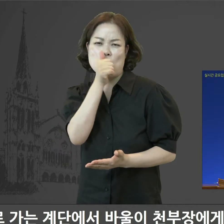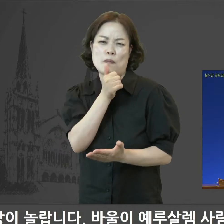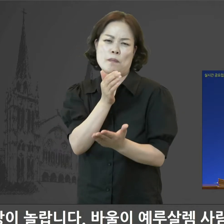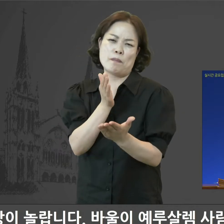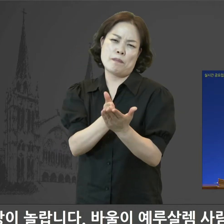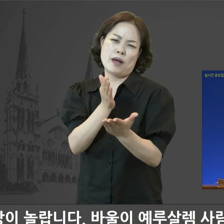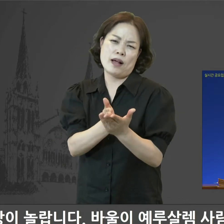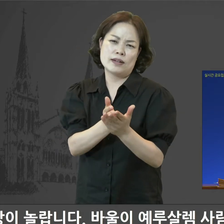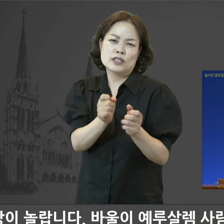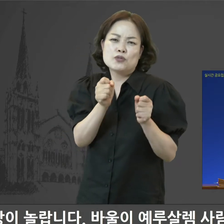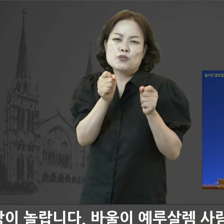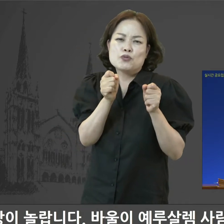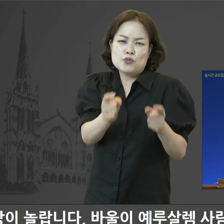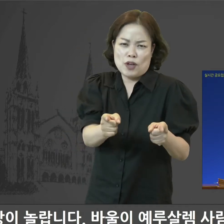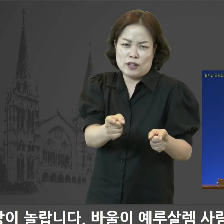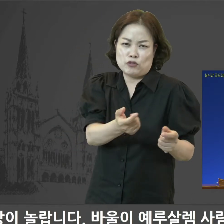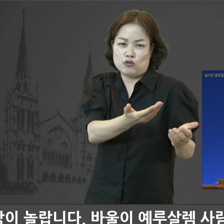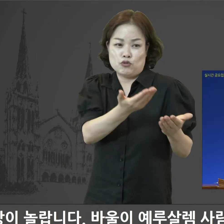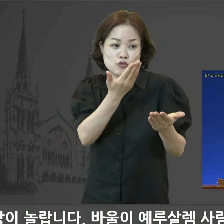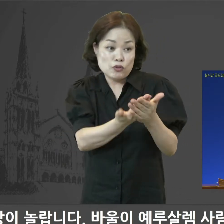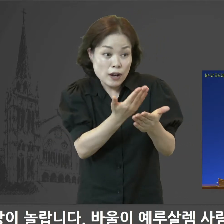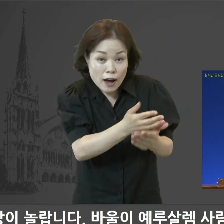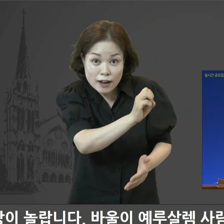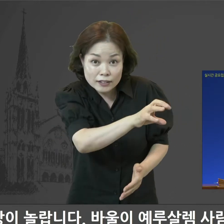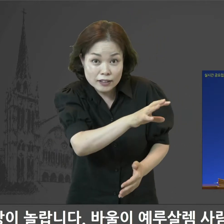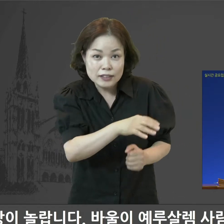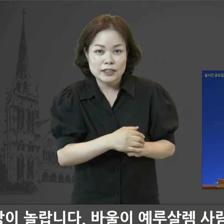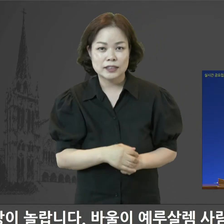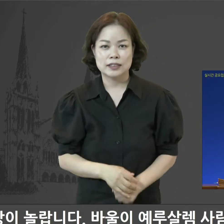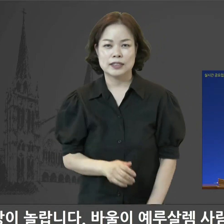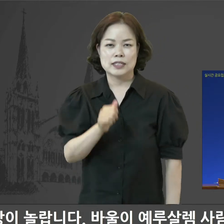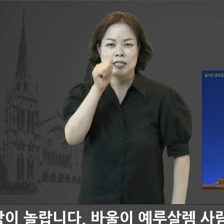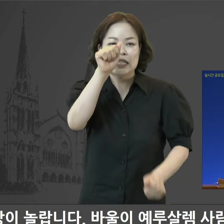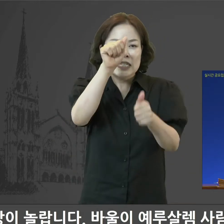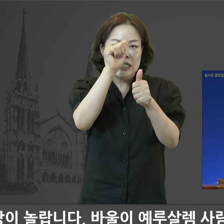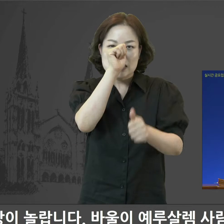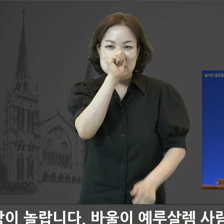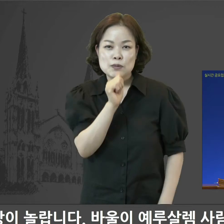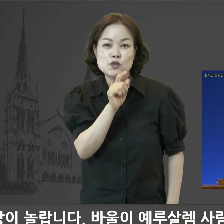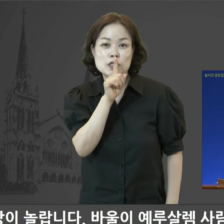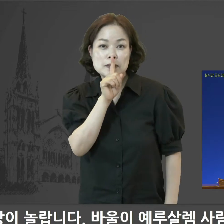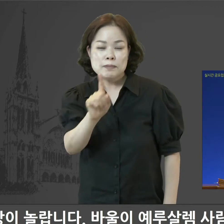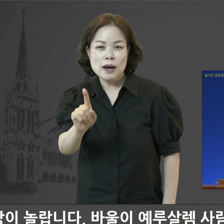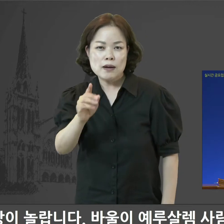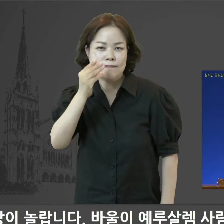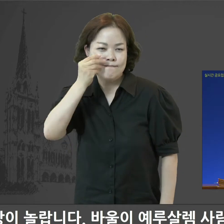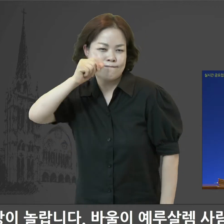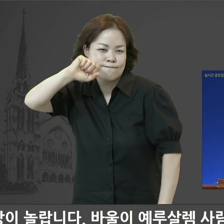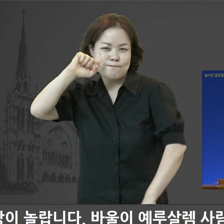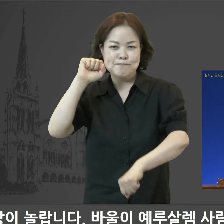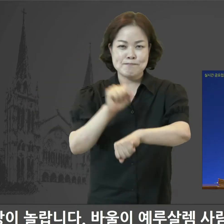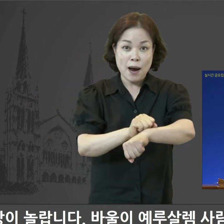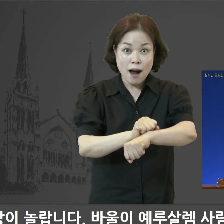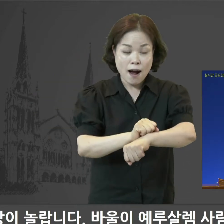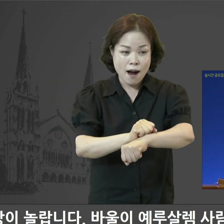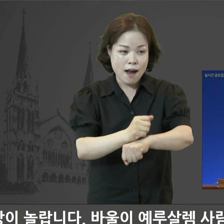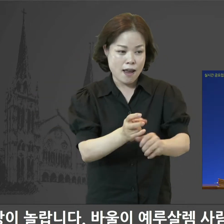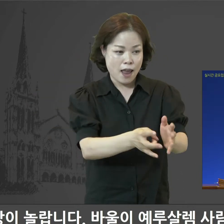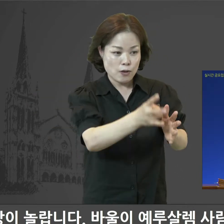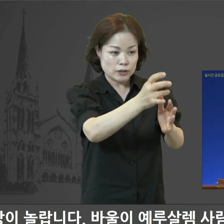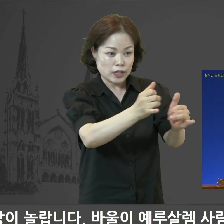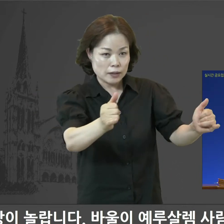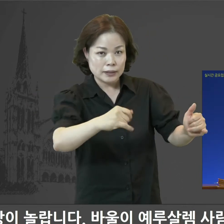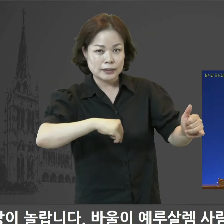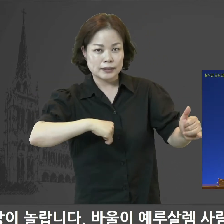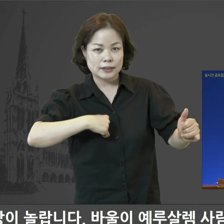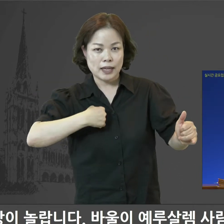기회를 달라 해서 설명을 하는데, 이번엔 또 히브리 말로 유창하게 예루살렘 사람들에게 자신의 입장을